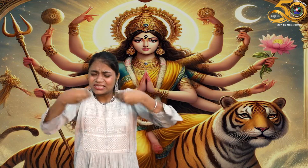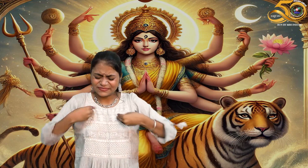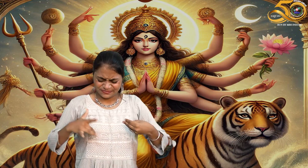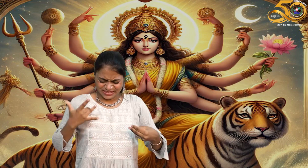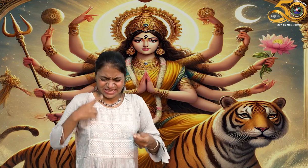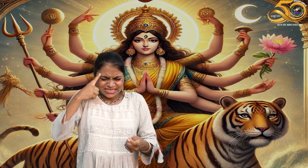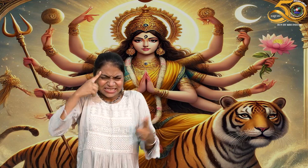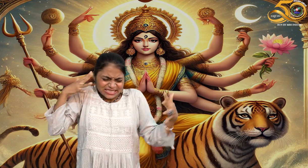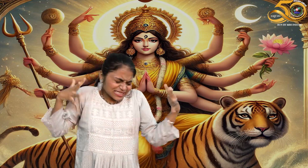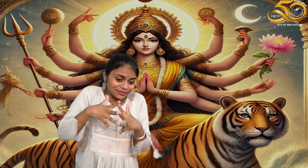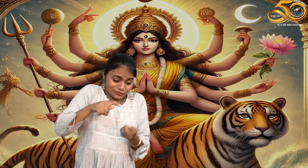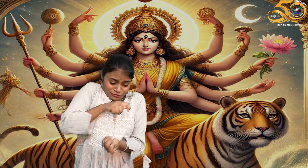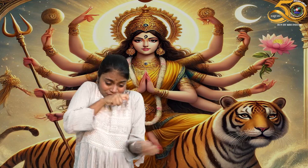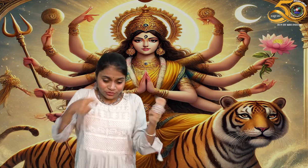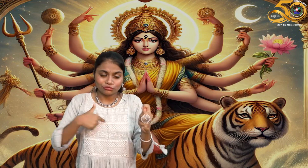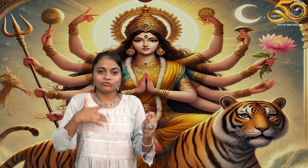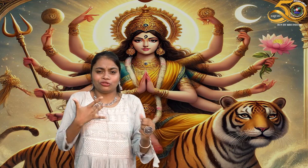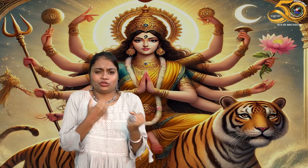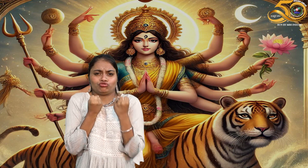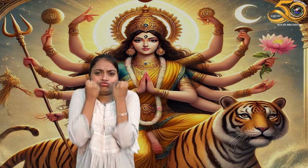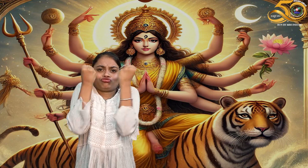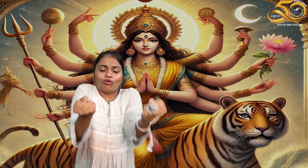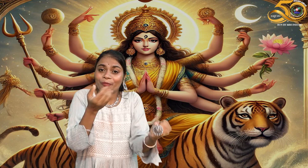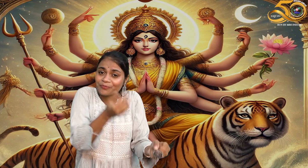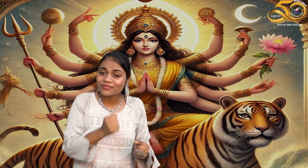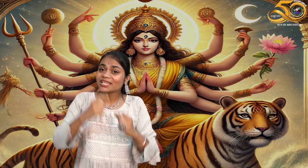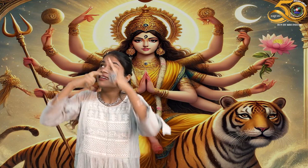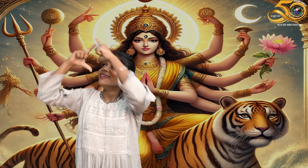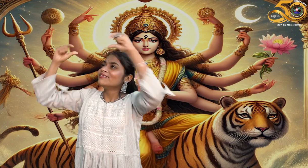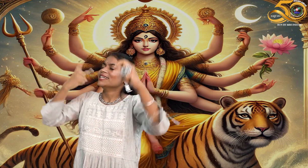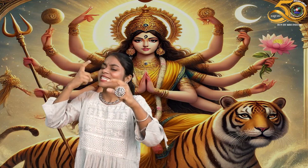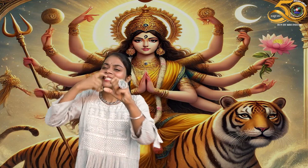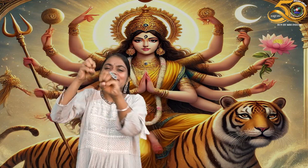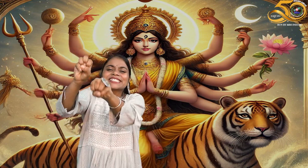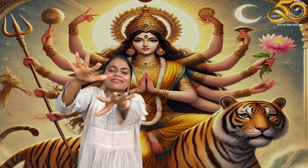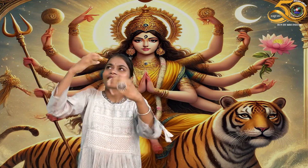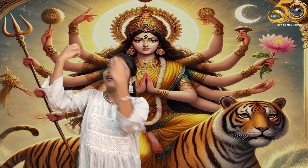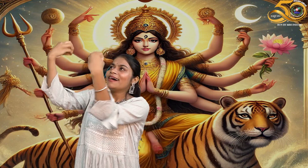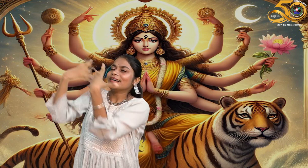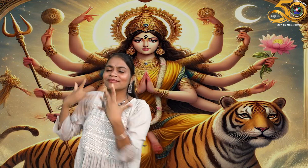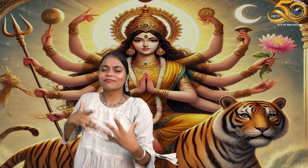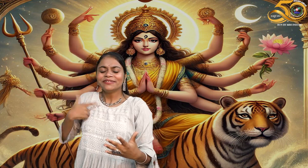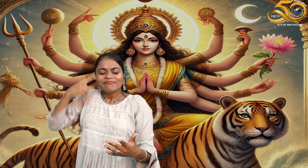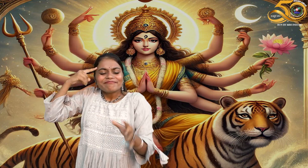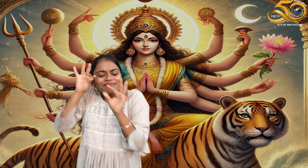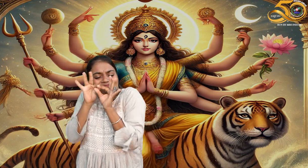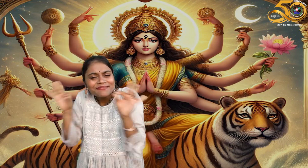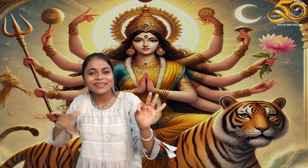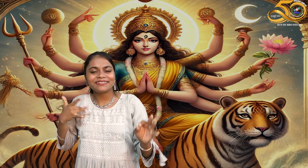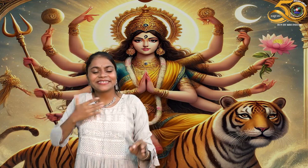कठीना या क्यों ना मिले हमें उम्मीद नहीं छोड़नी चाहिए और चंद्रमा की तरह शीतल और शांत